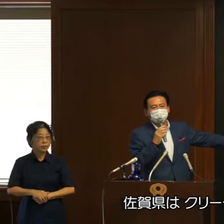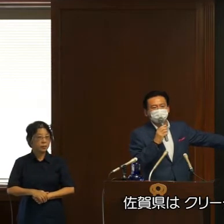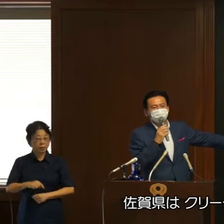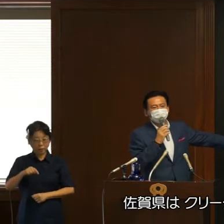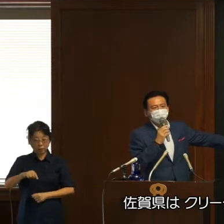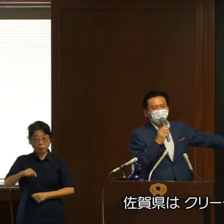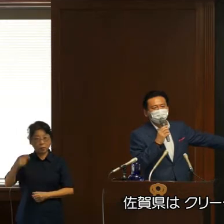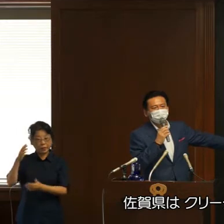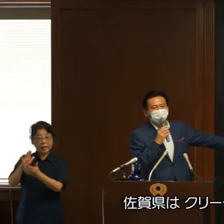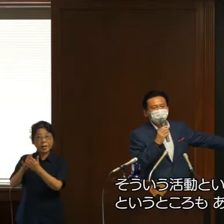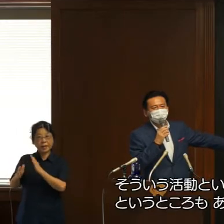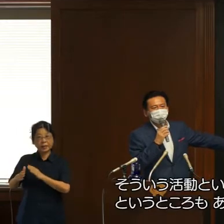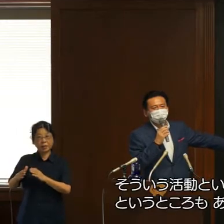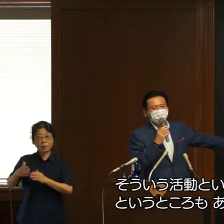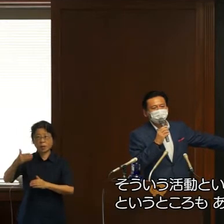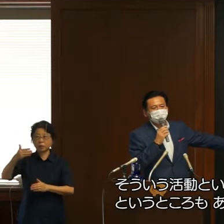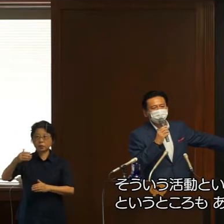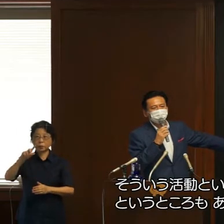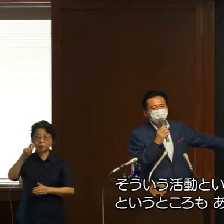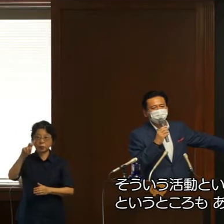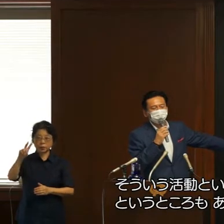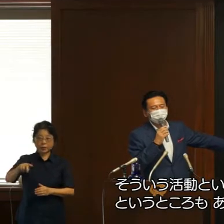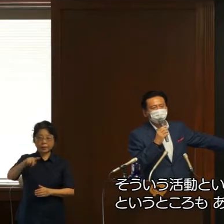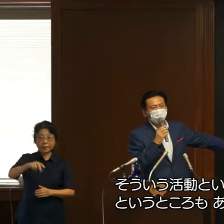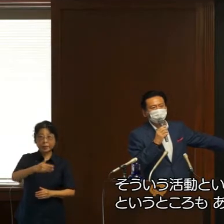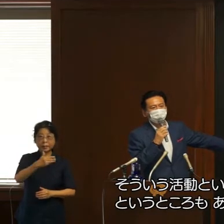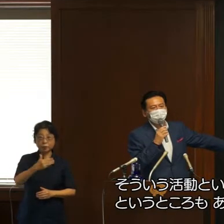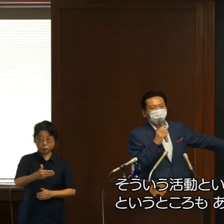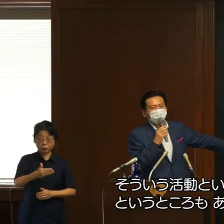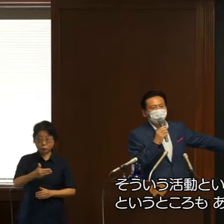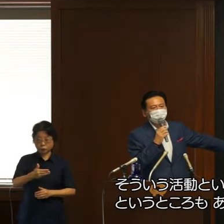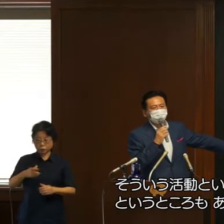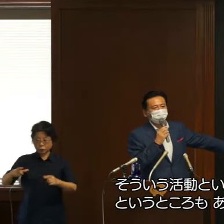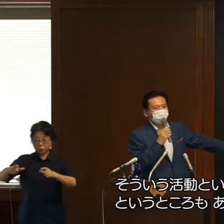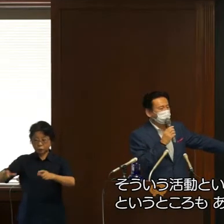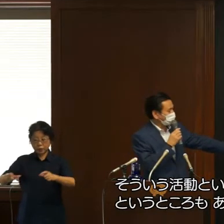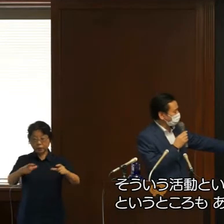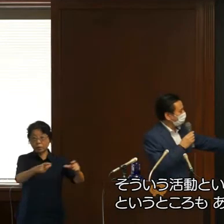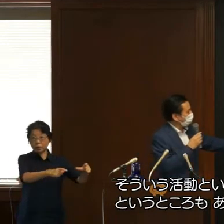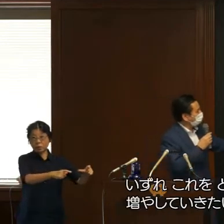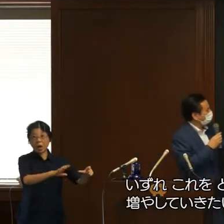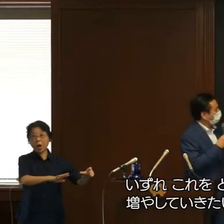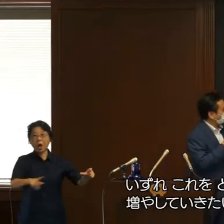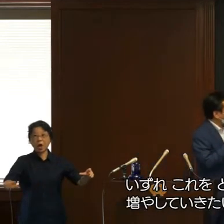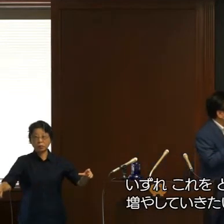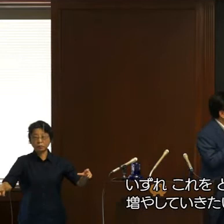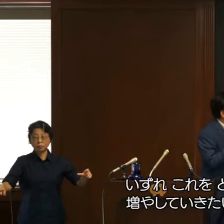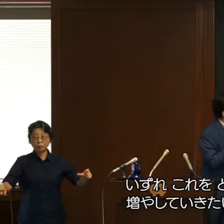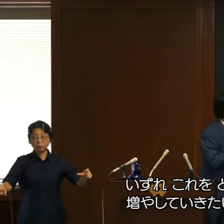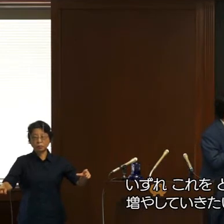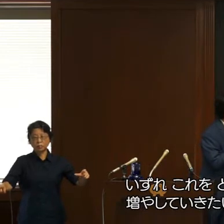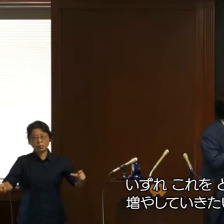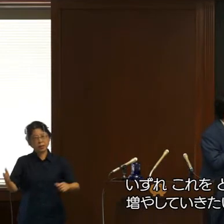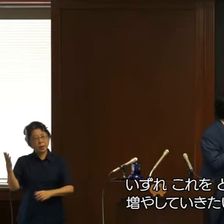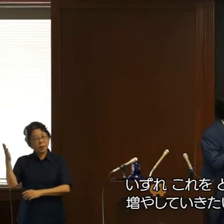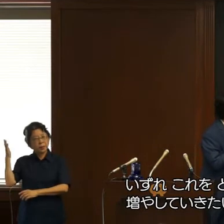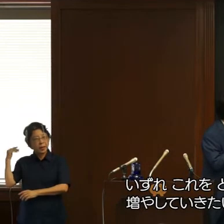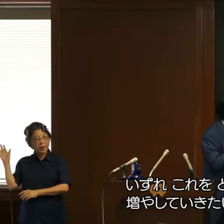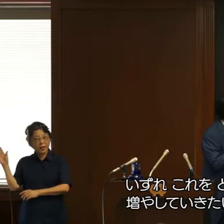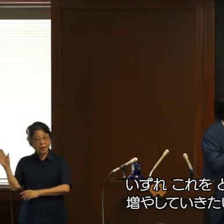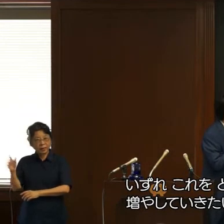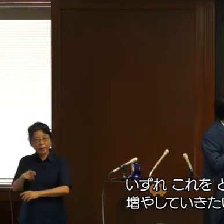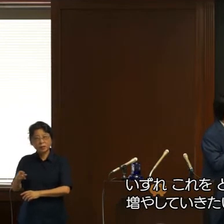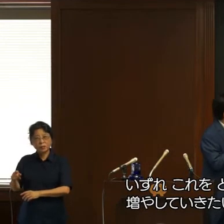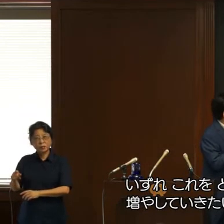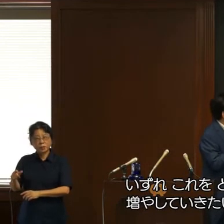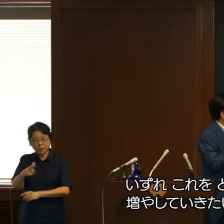リックが多かったりするので、まあ、そういう活動というのがもともと多かったというところもあるかもしれない。まあ、いずれこれがどんどん森と海も含